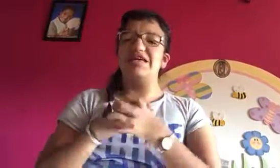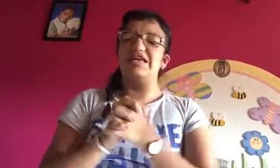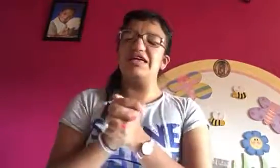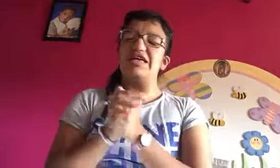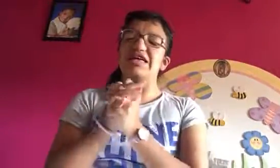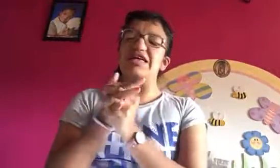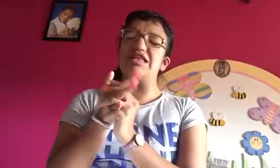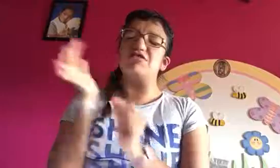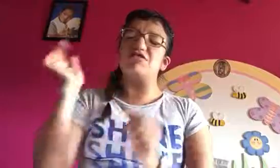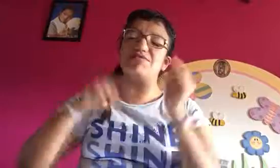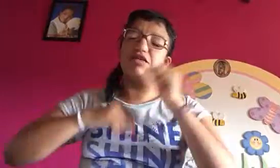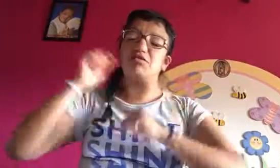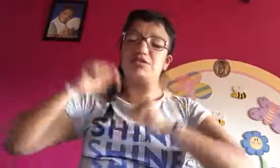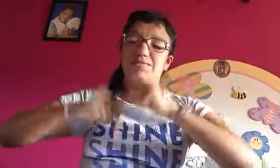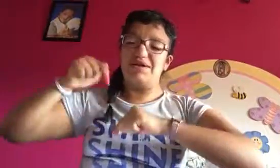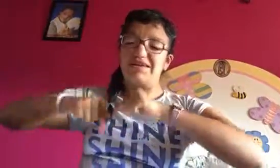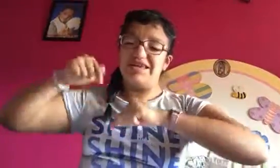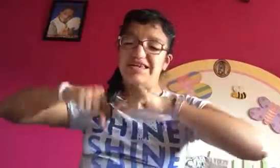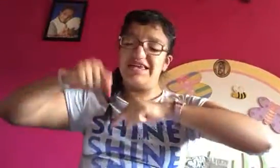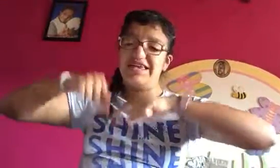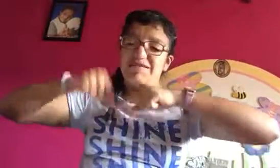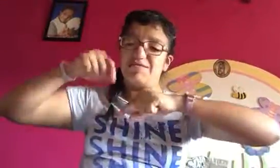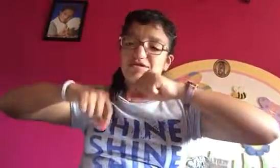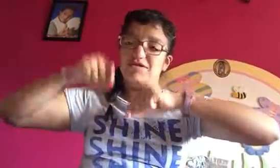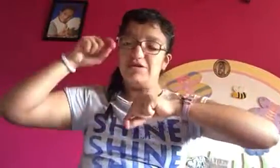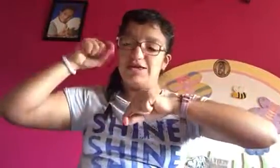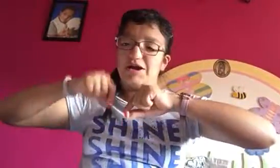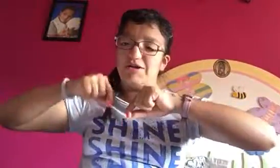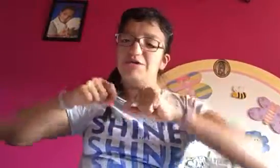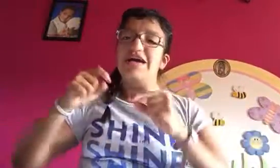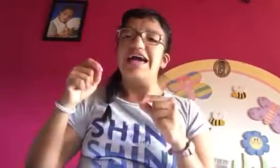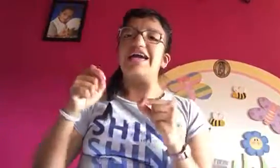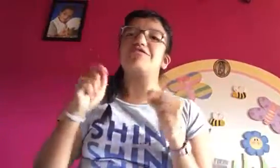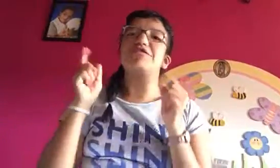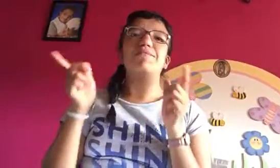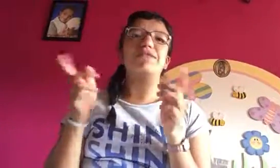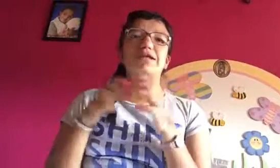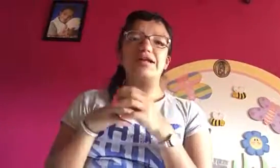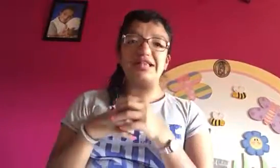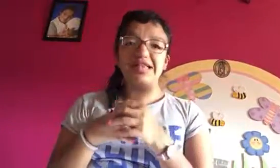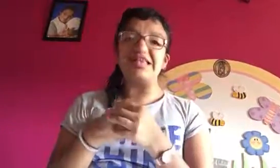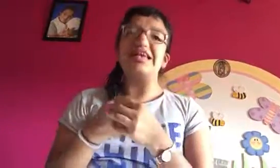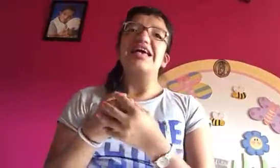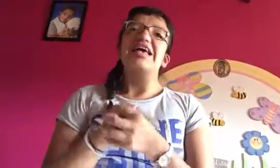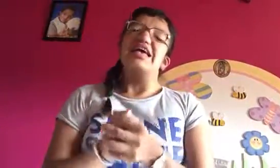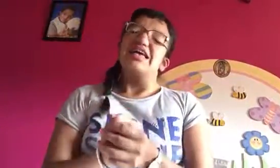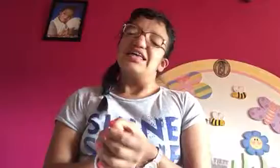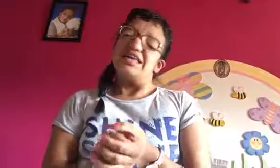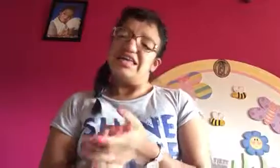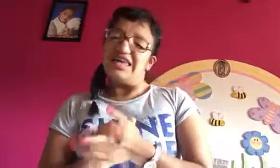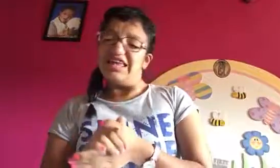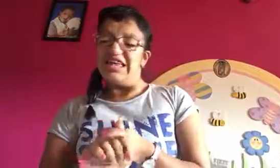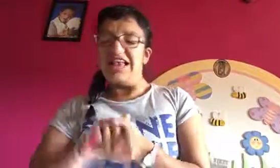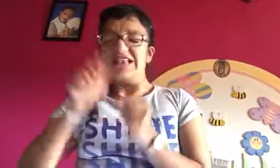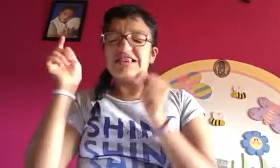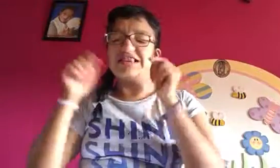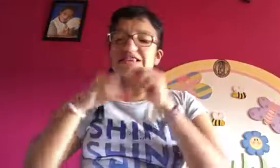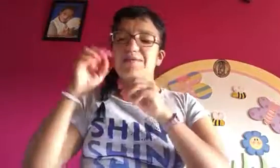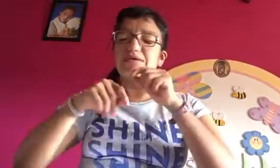y no se olviden suscribirse aquí en el botón de abajo, es totalmente gratis. Y